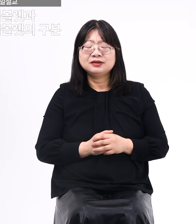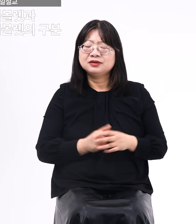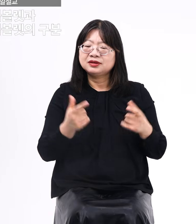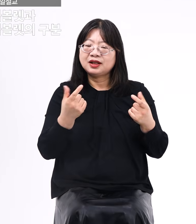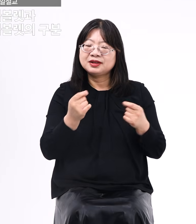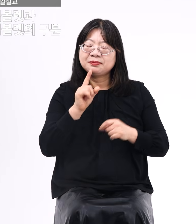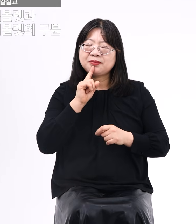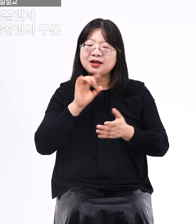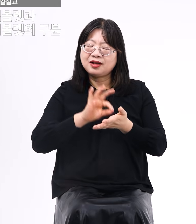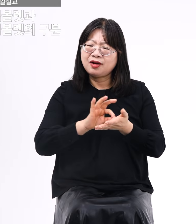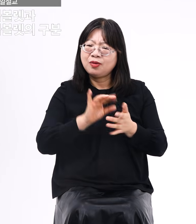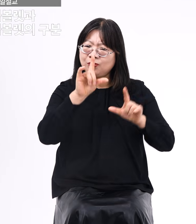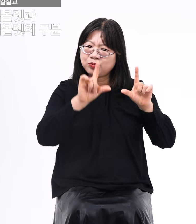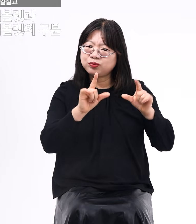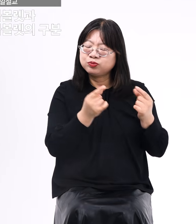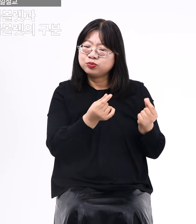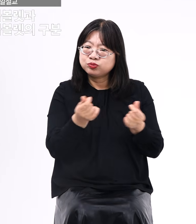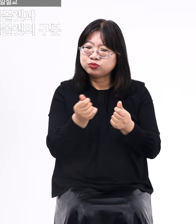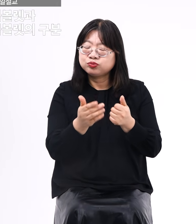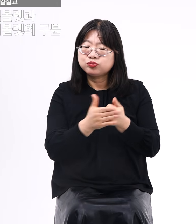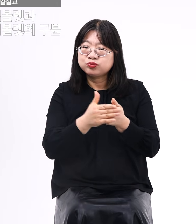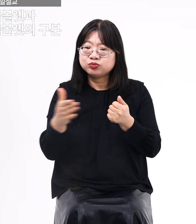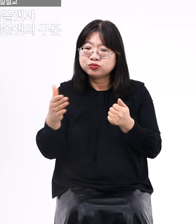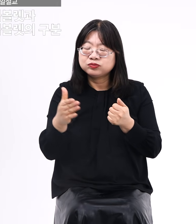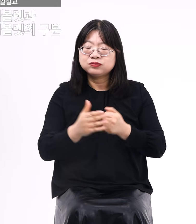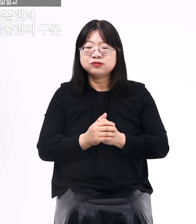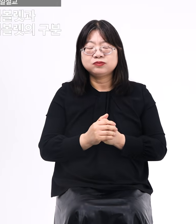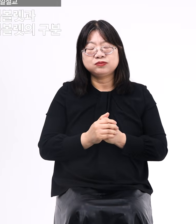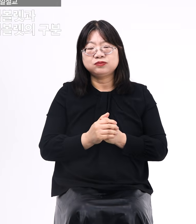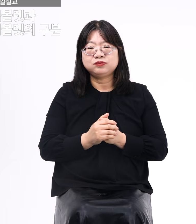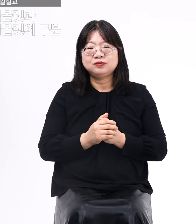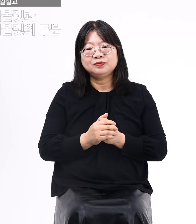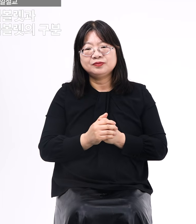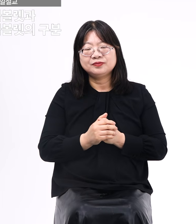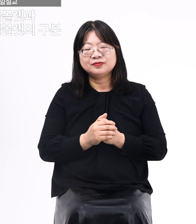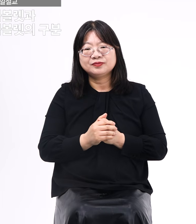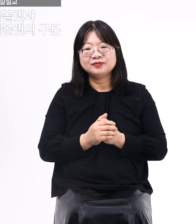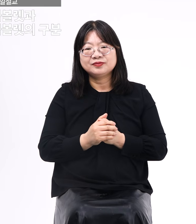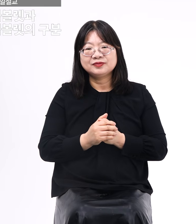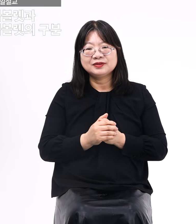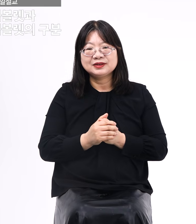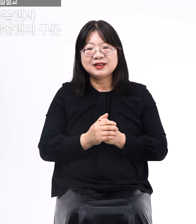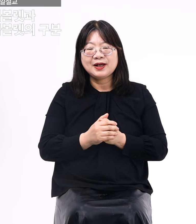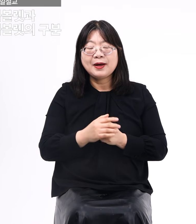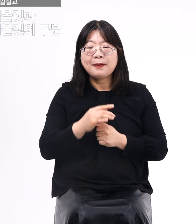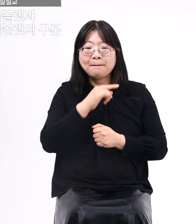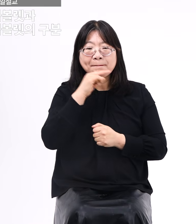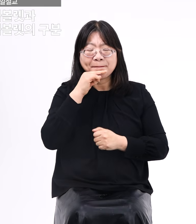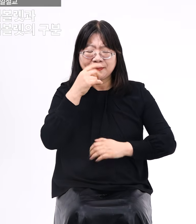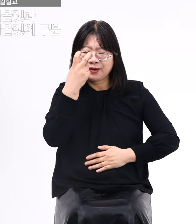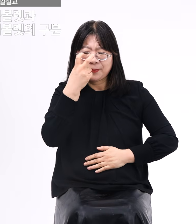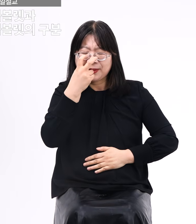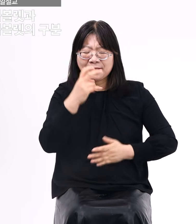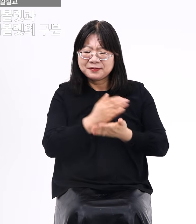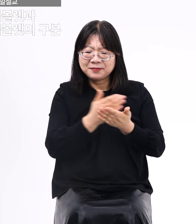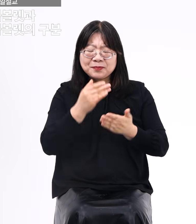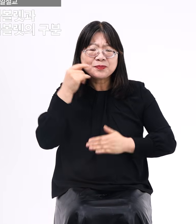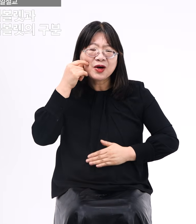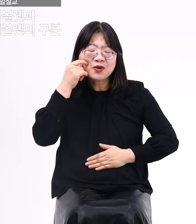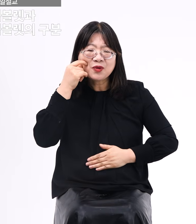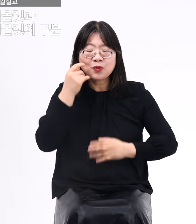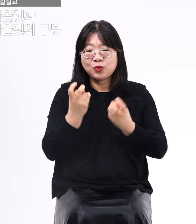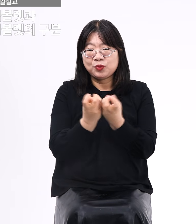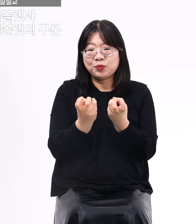쓰고 모양새도 같고 그러니까 이게 그 당시에 혈액 검사를 할 수도 없는 거고 알 길이 없는